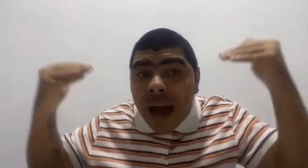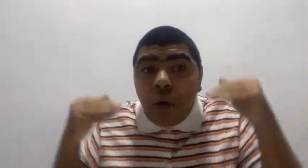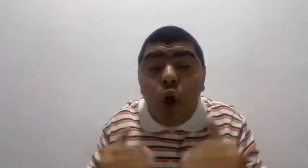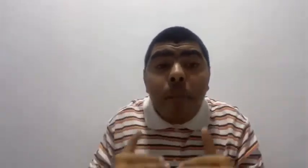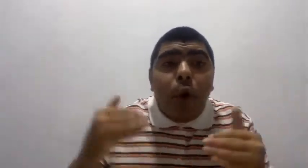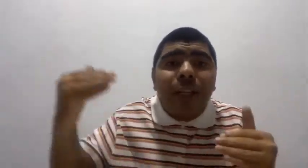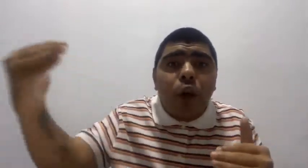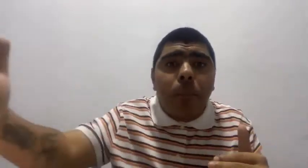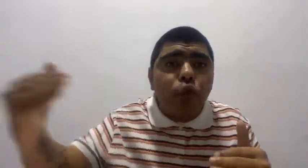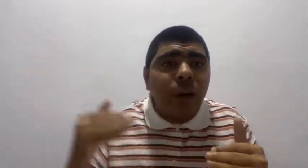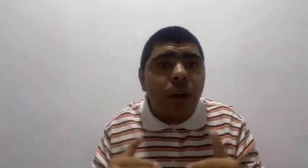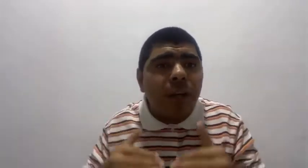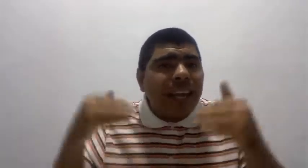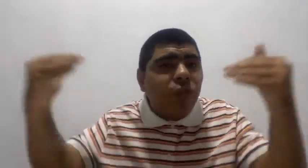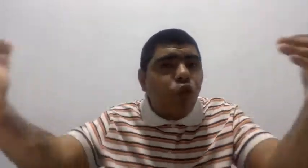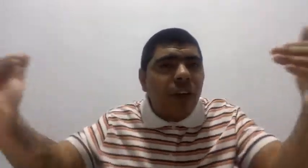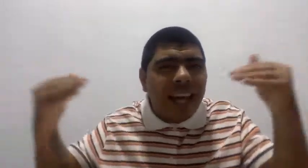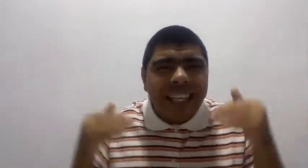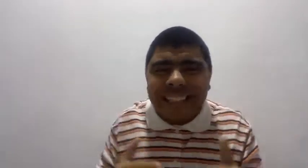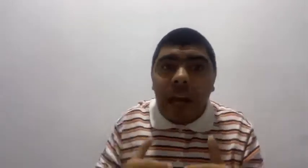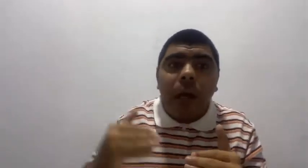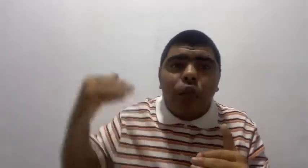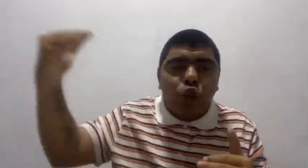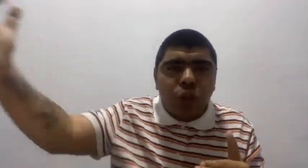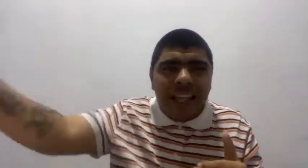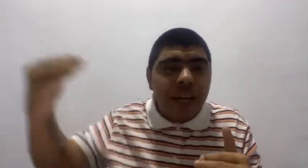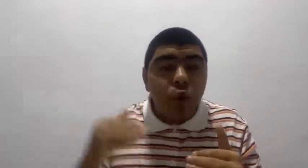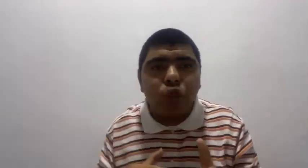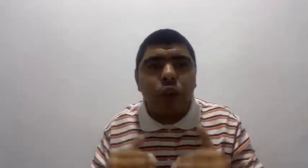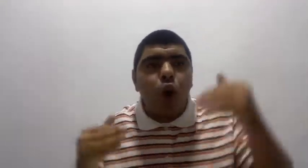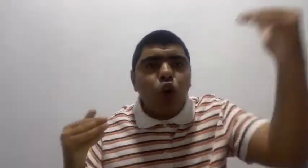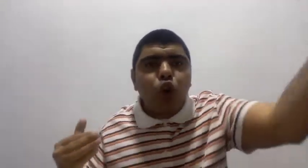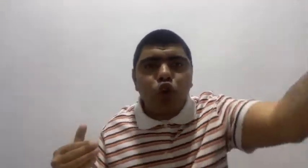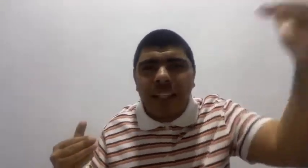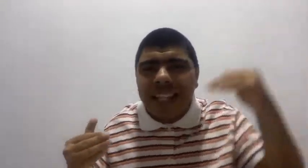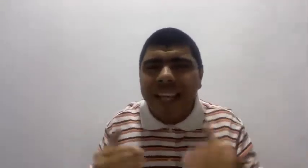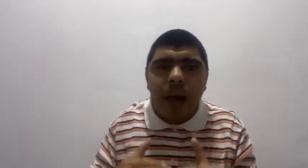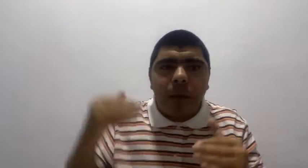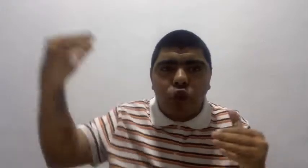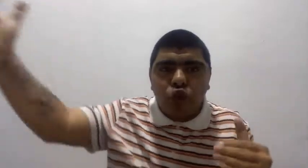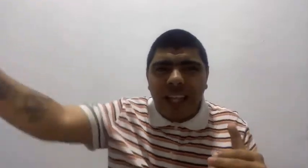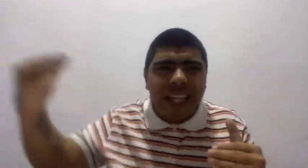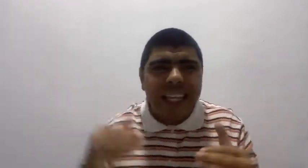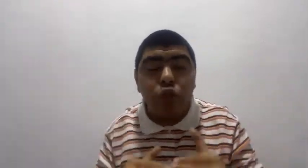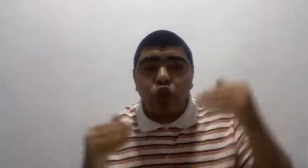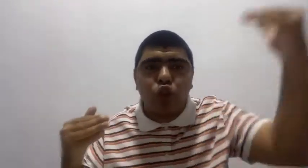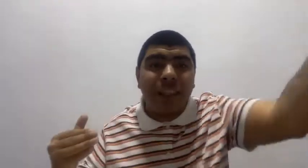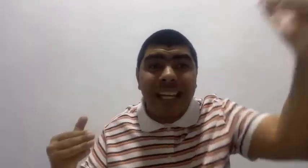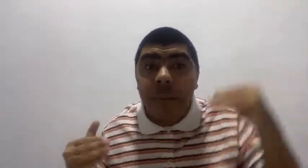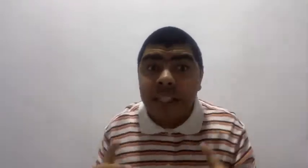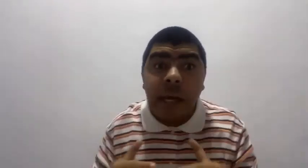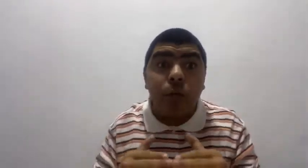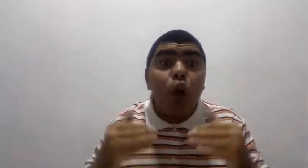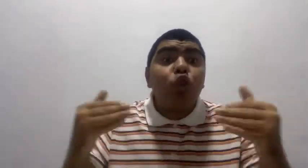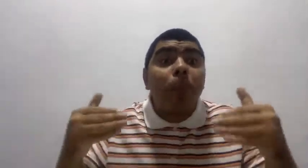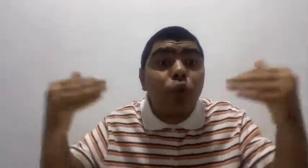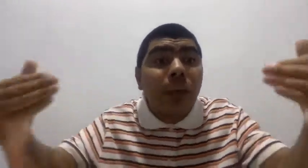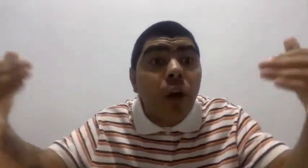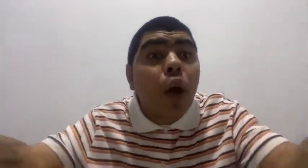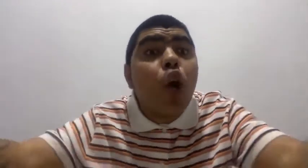aprobados porque nos pusieron en la sociedad de tal, sociedad de músicos, sociedad de damas, sociedad de niños, sociedad de caballeros. Nos pusieron a coger